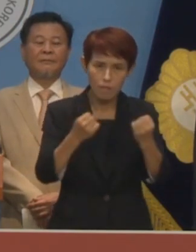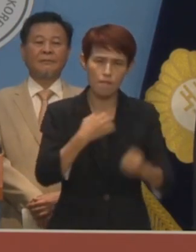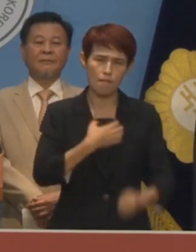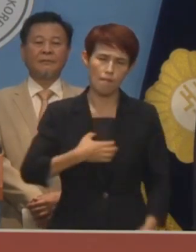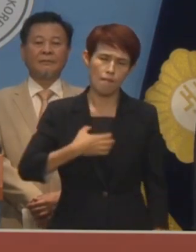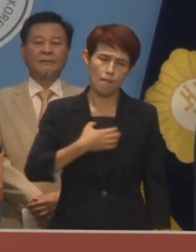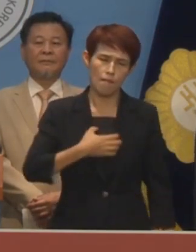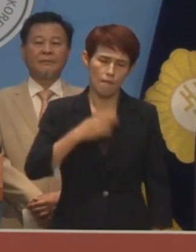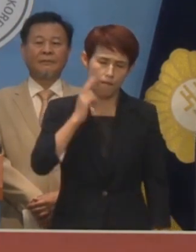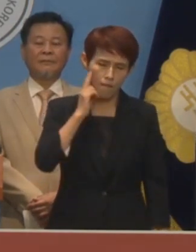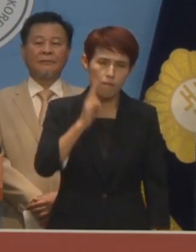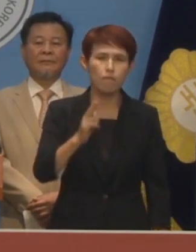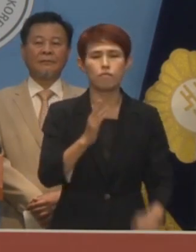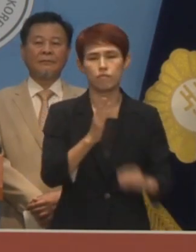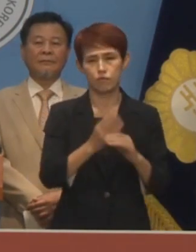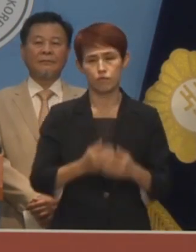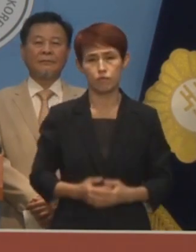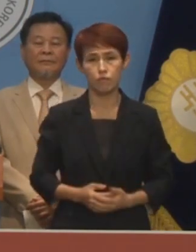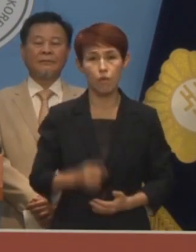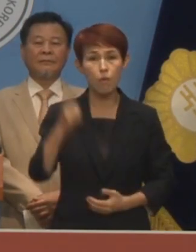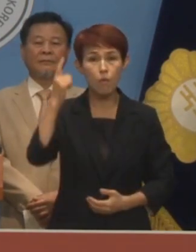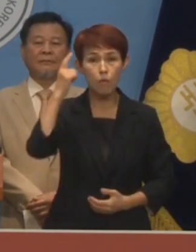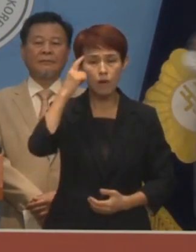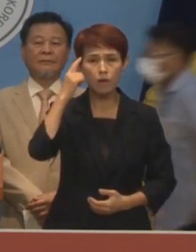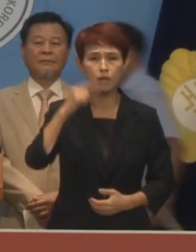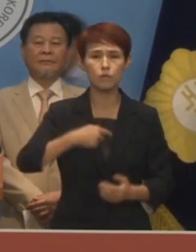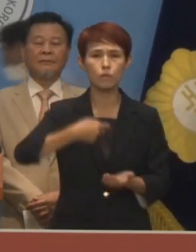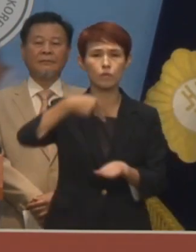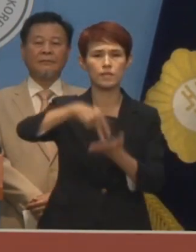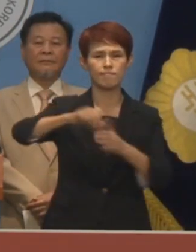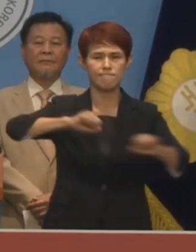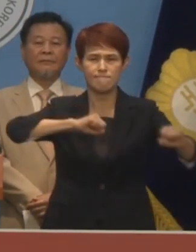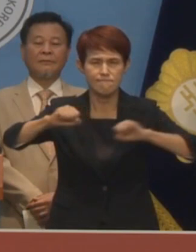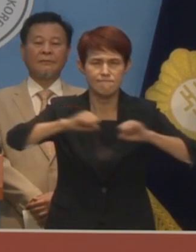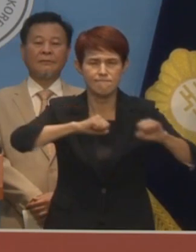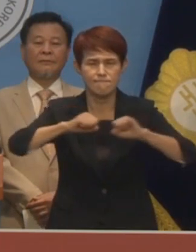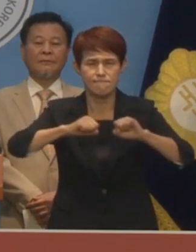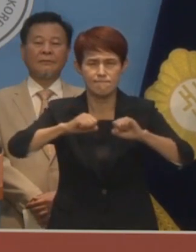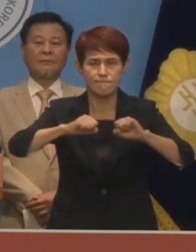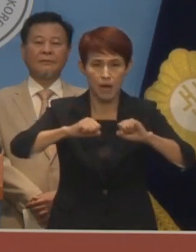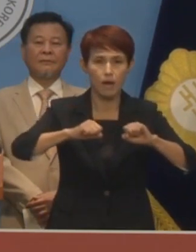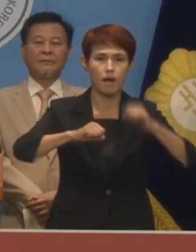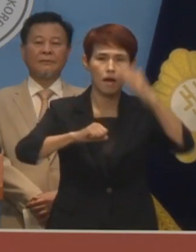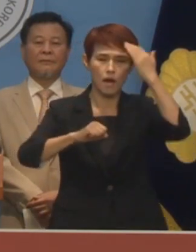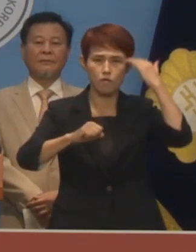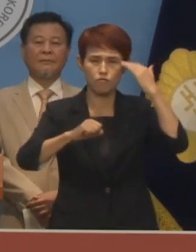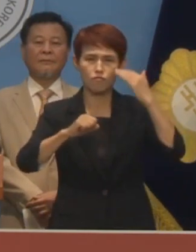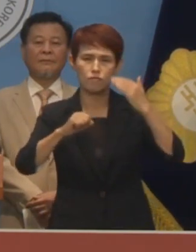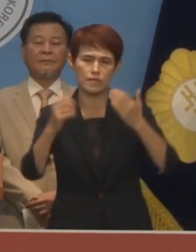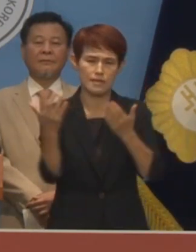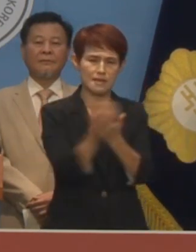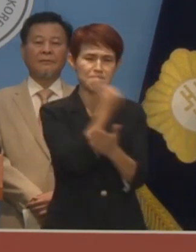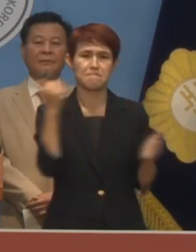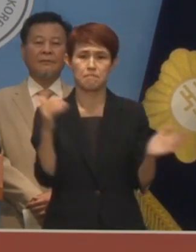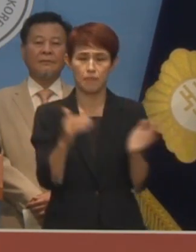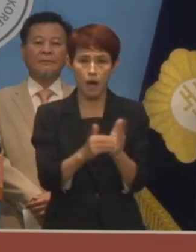독립을 통해서 쟁취한 대한민국의 정체성이, 대한민국의 헌법적 정체성이